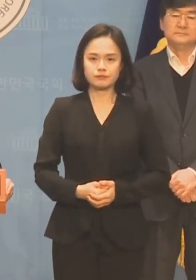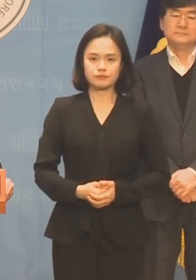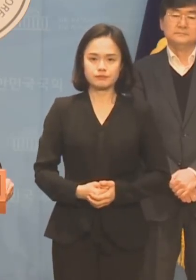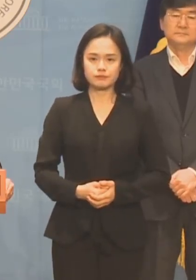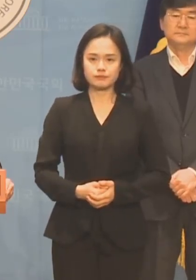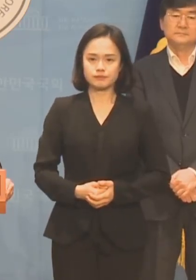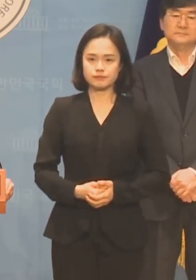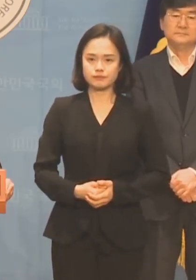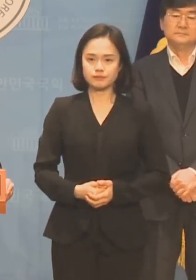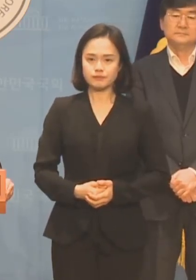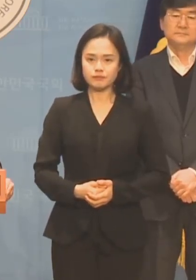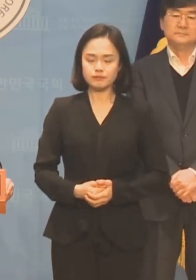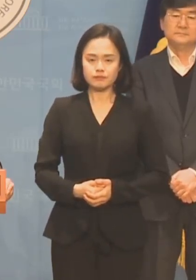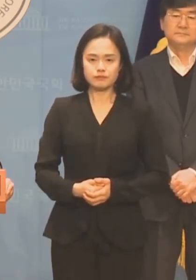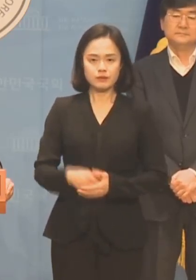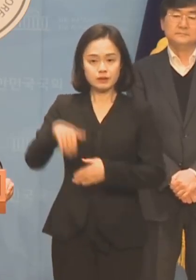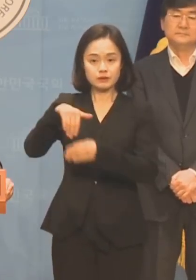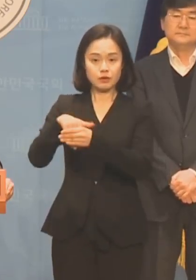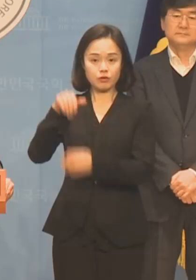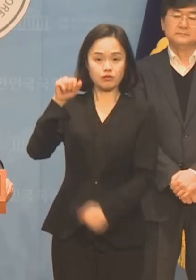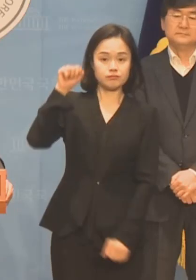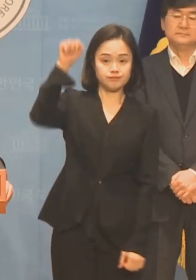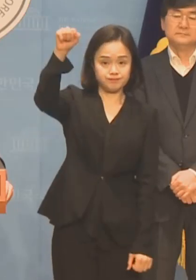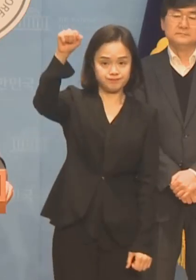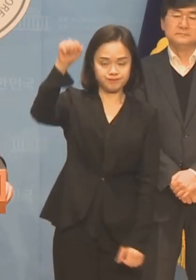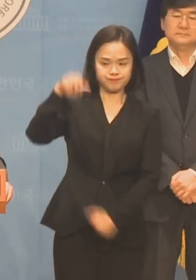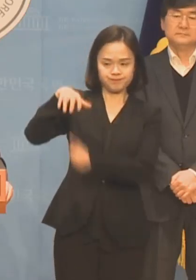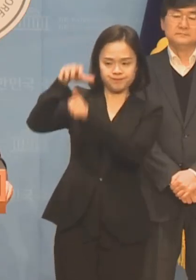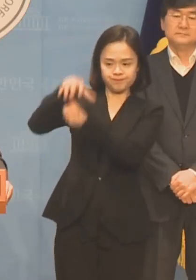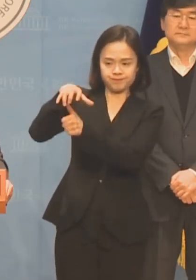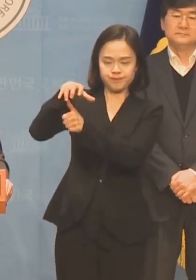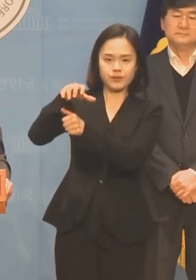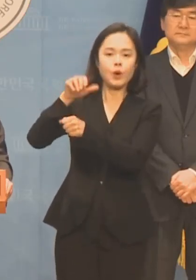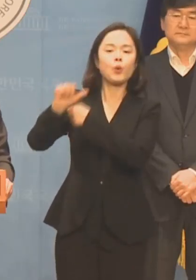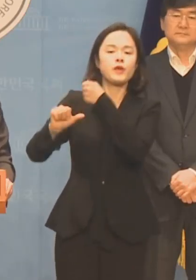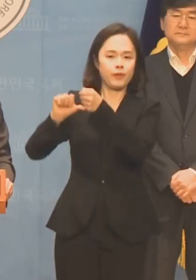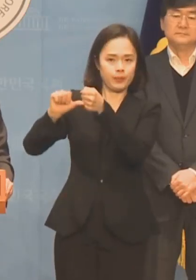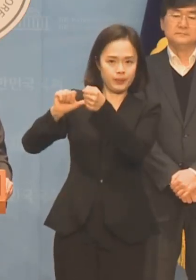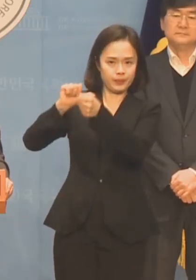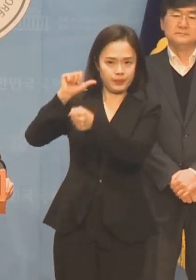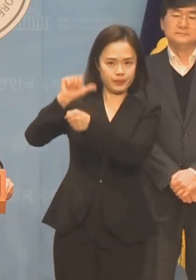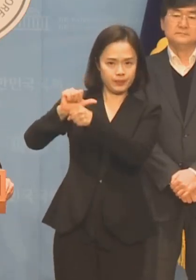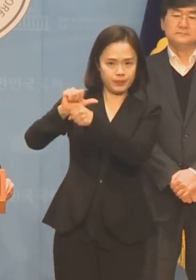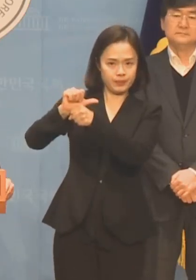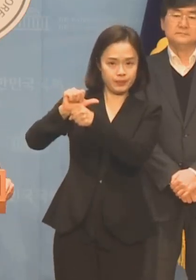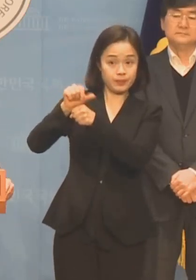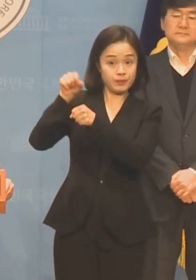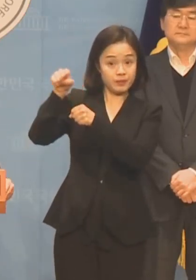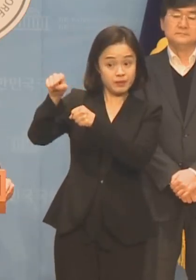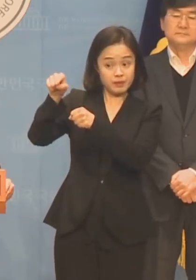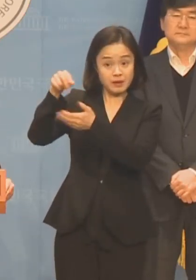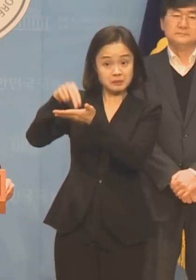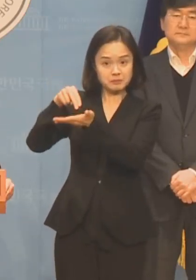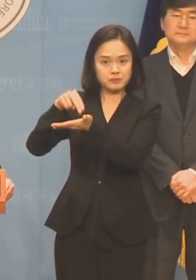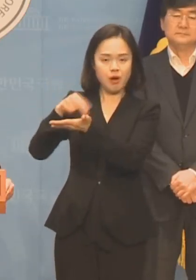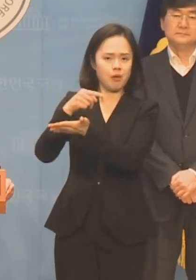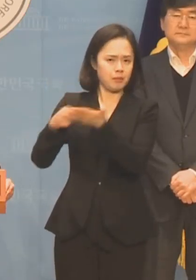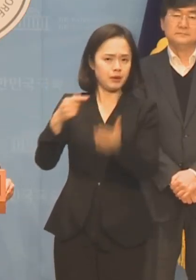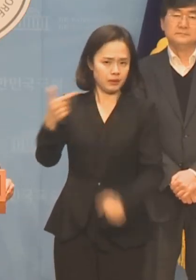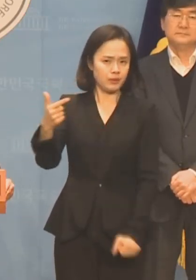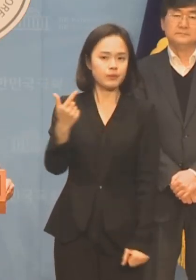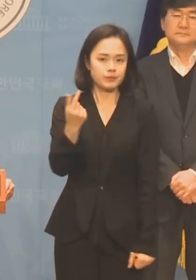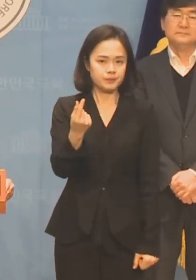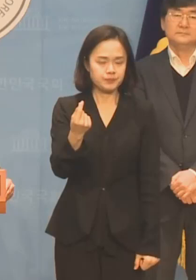선거권, 피선거권이 제한되는 그런 효과가 있기 때문에 엄청난 불이익을 얻게 됩니다. 그런데 지금